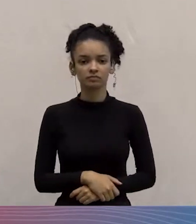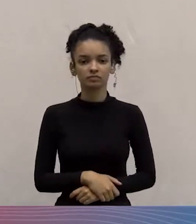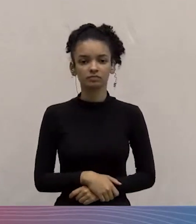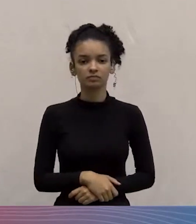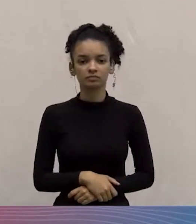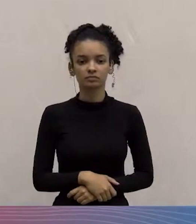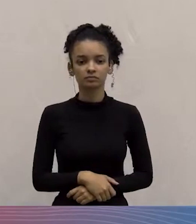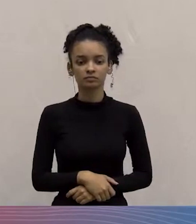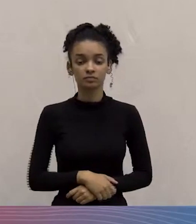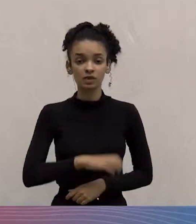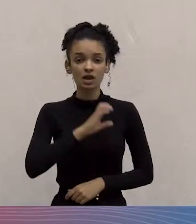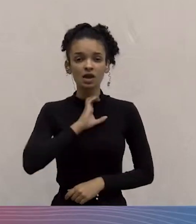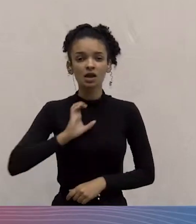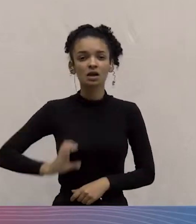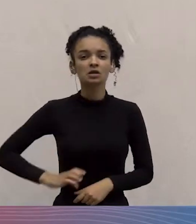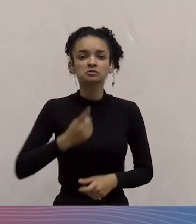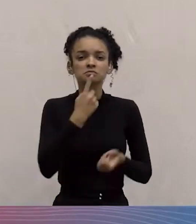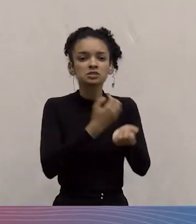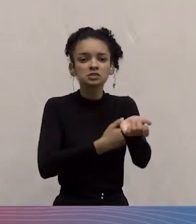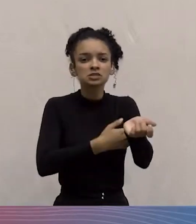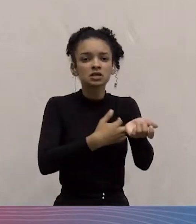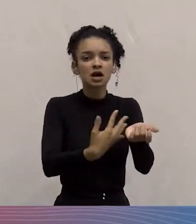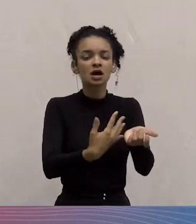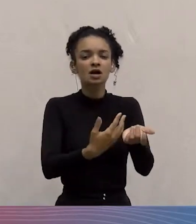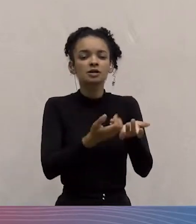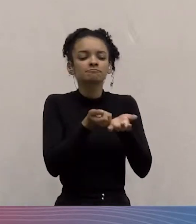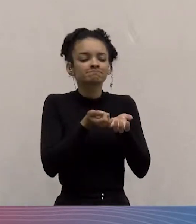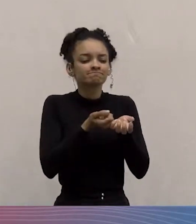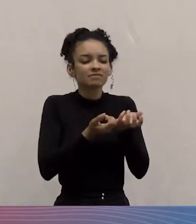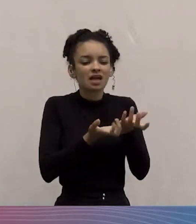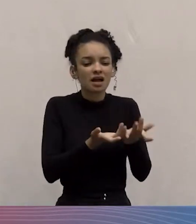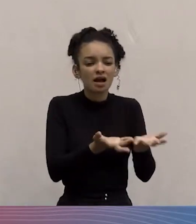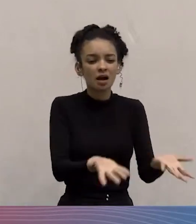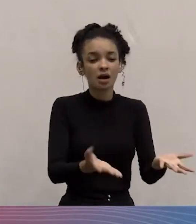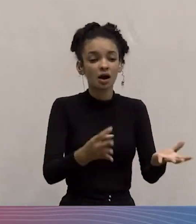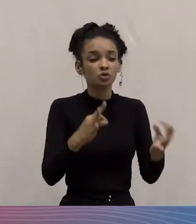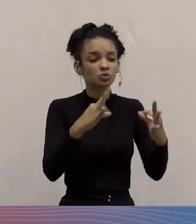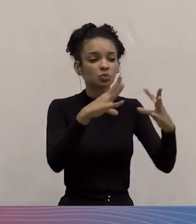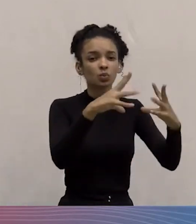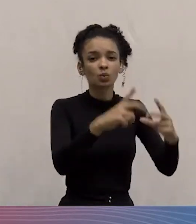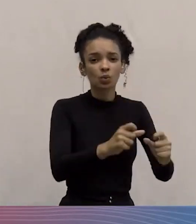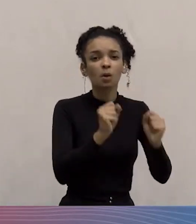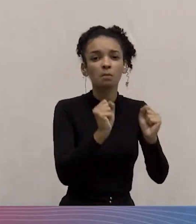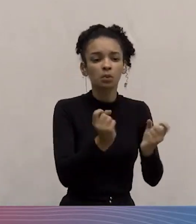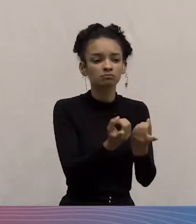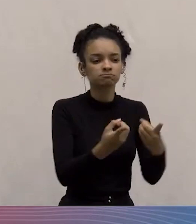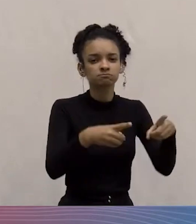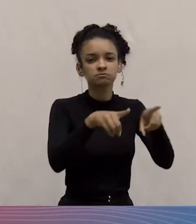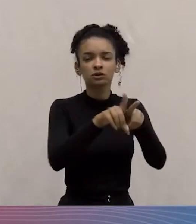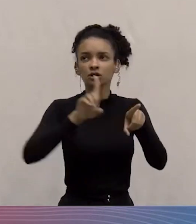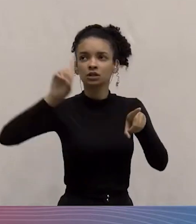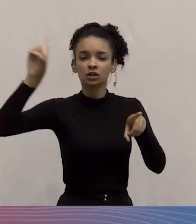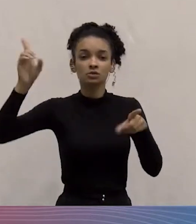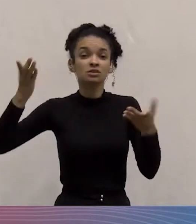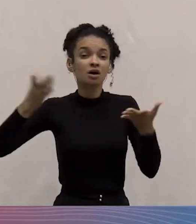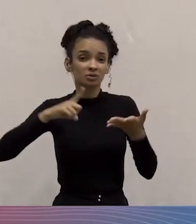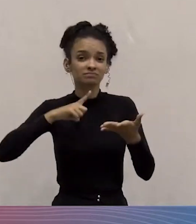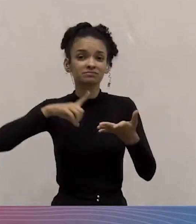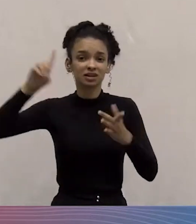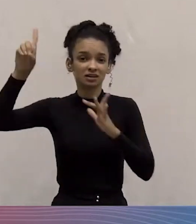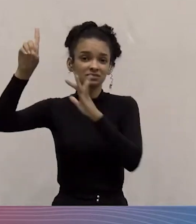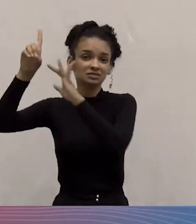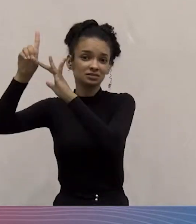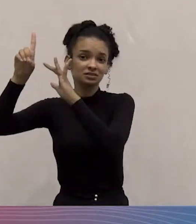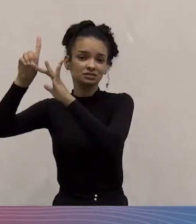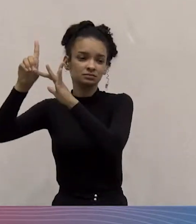Cristo derramou o seu sangue para redimir ambos para Deus. Assim, ambos igualmente têm acesso ao Pai por meio de Cristo. Irmão, agora eu vou